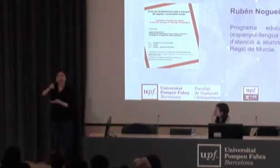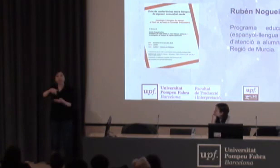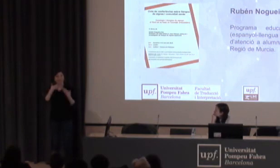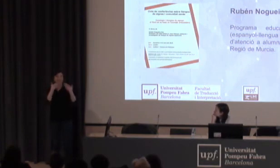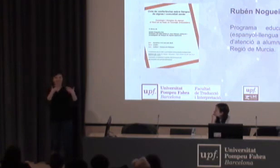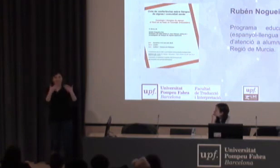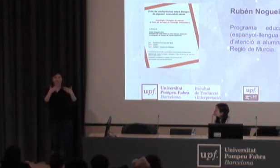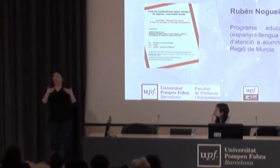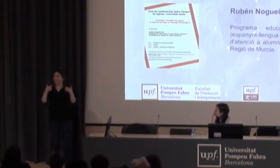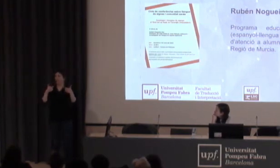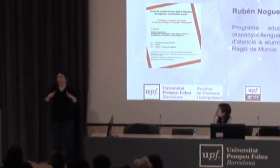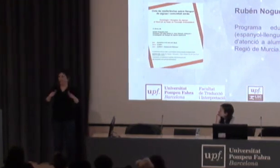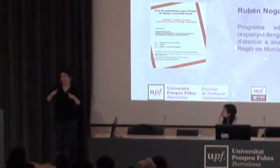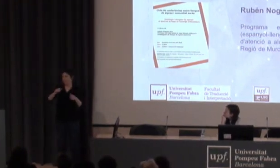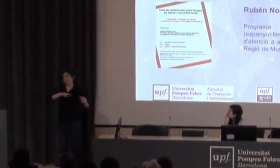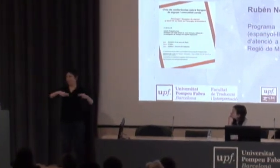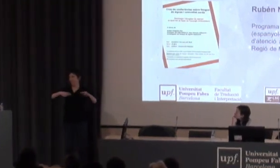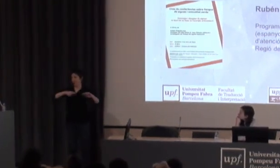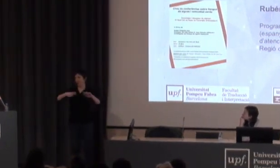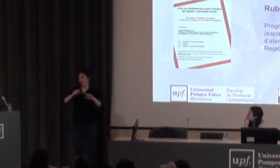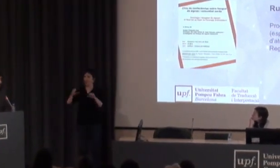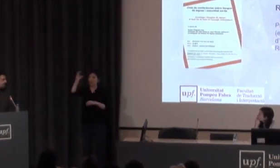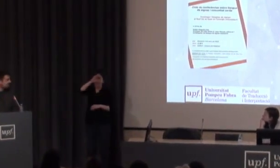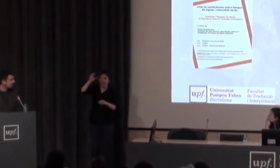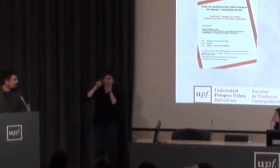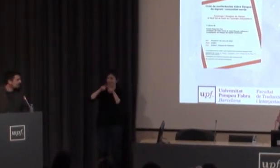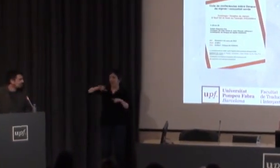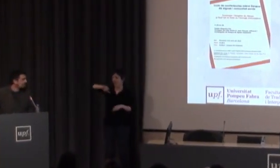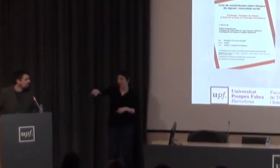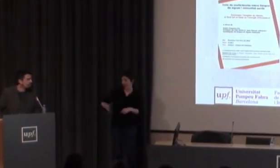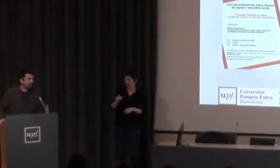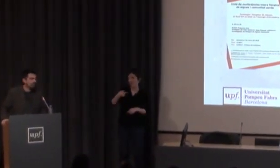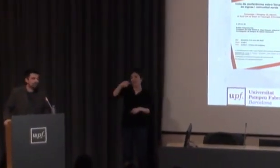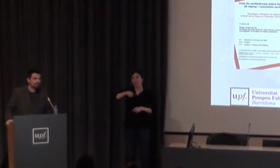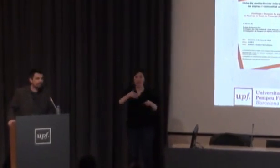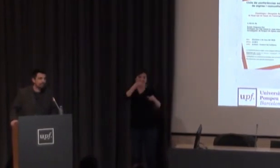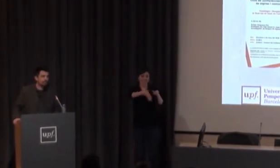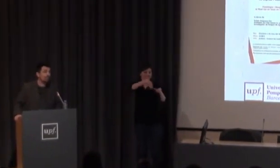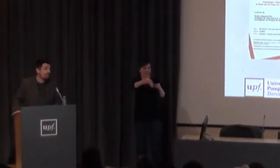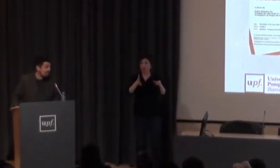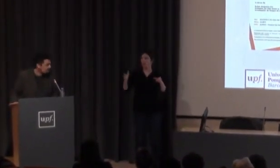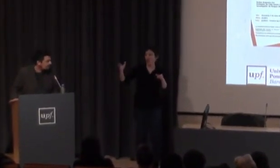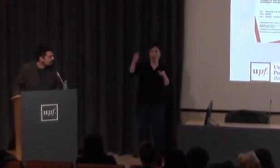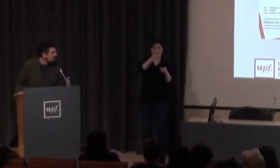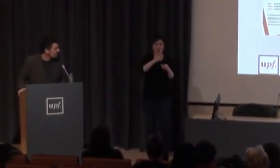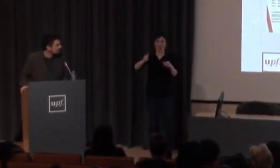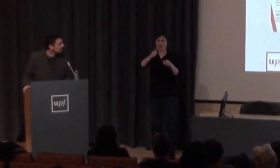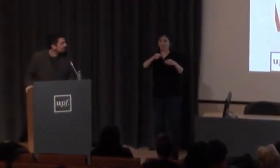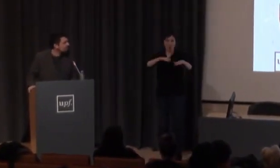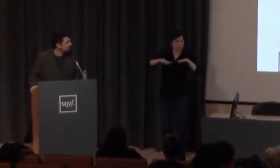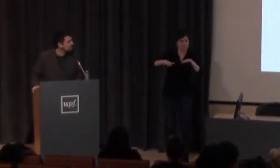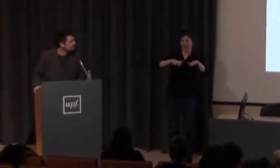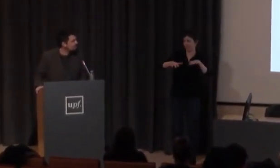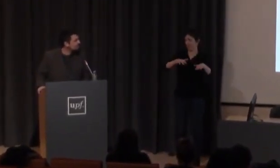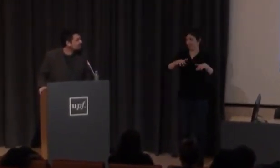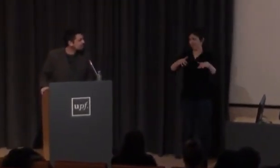Departament de Traducció i Ciències del Llenguatge, a l'LSS Lab i a tot aquest moviment que hi ha des